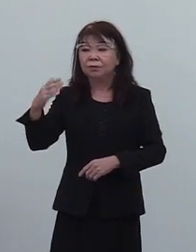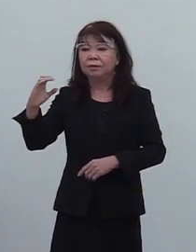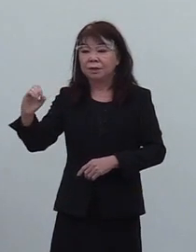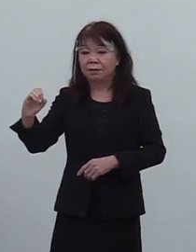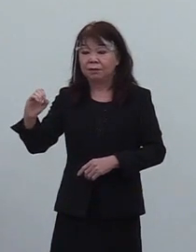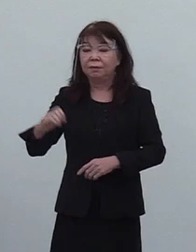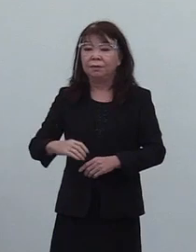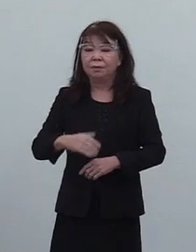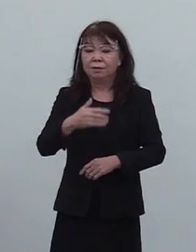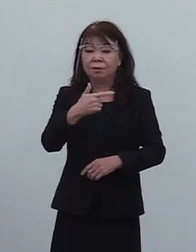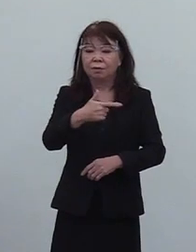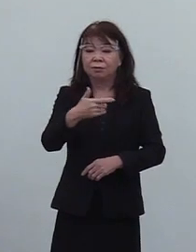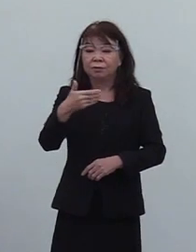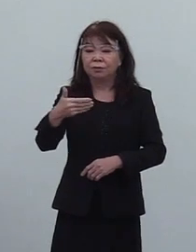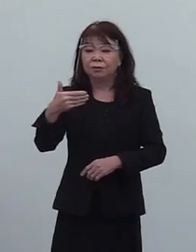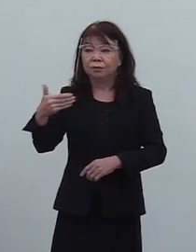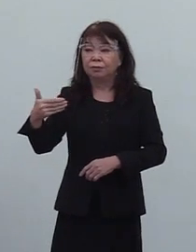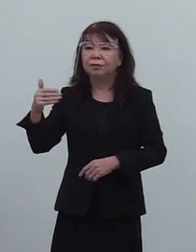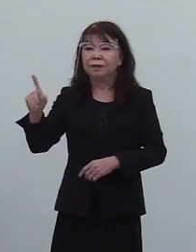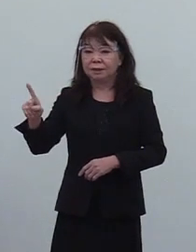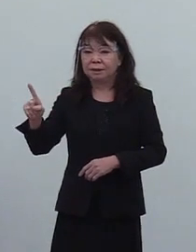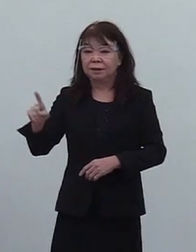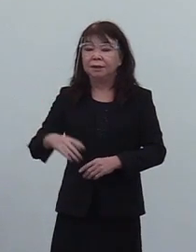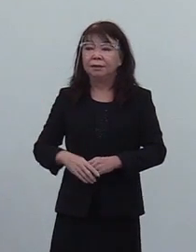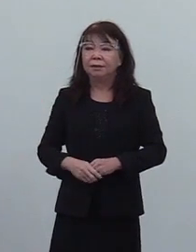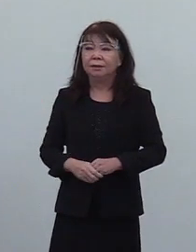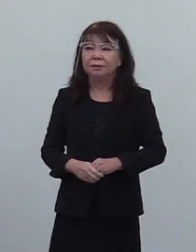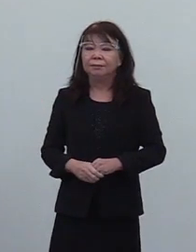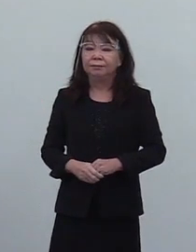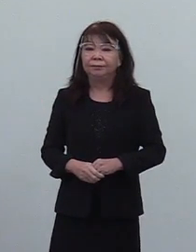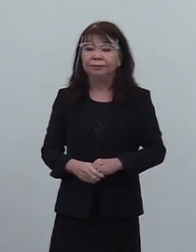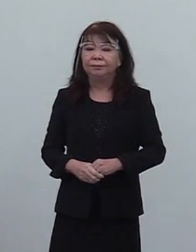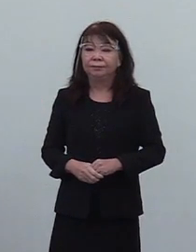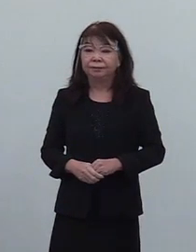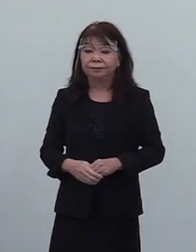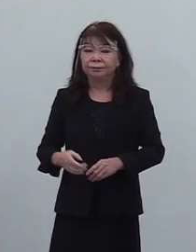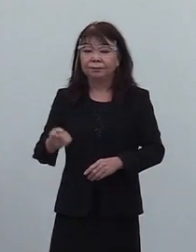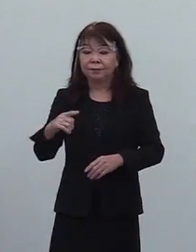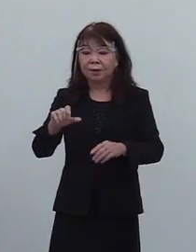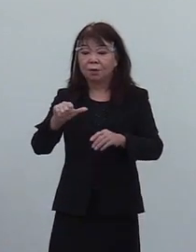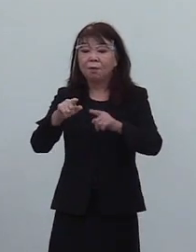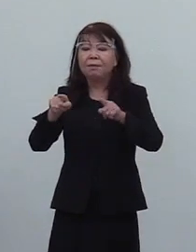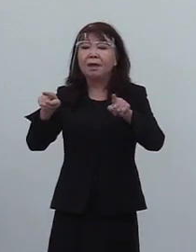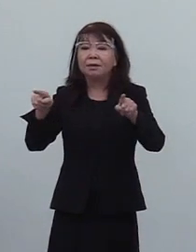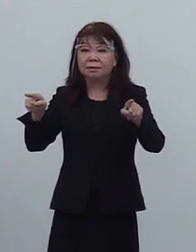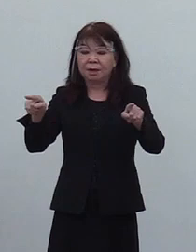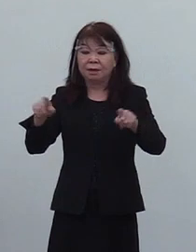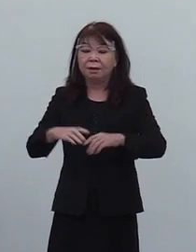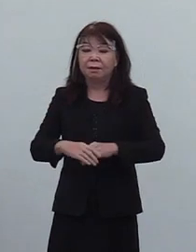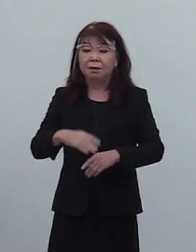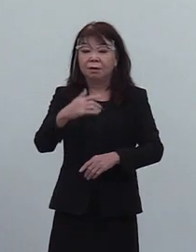6990番、6991番、それからさらに次のページ、5ページ目の